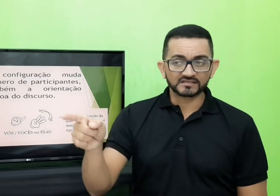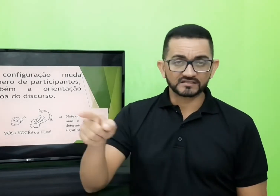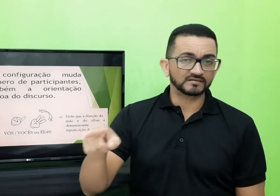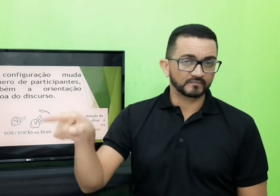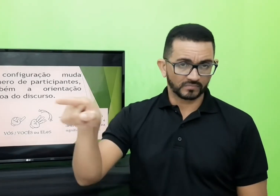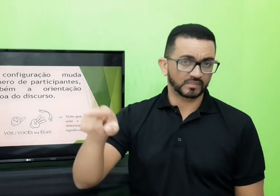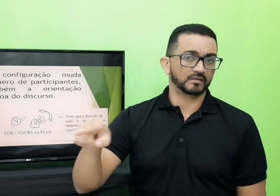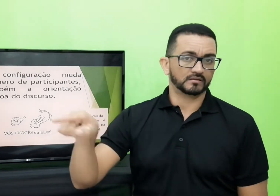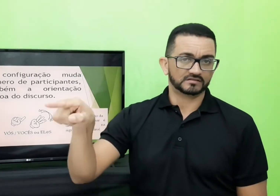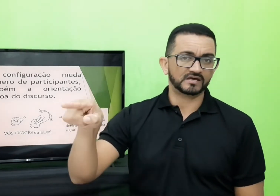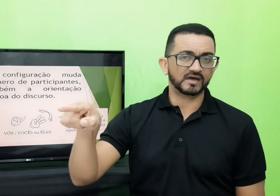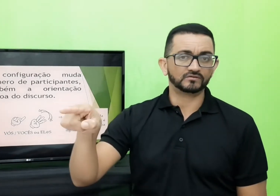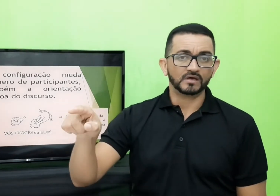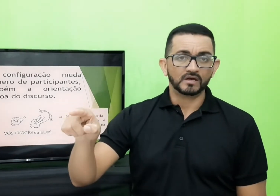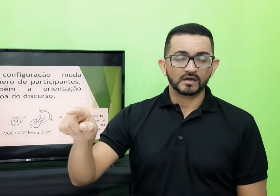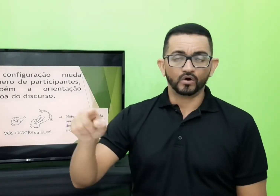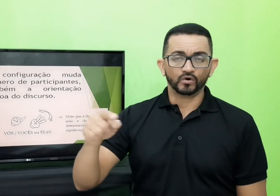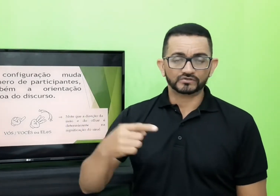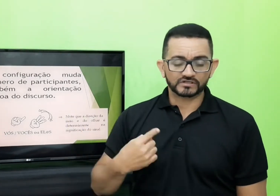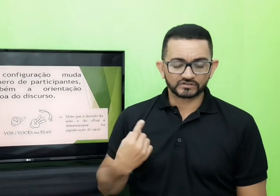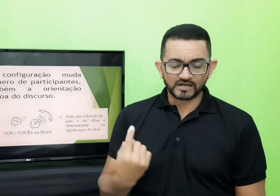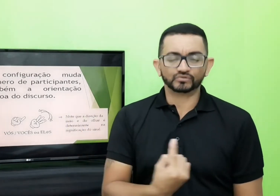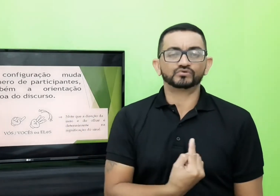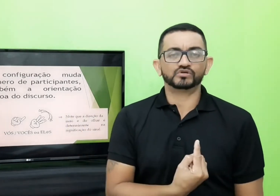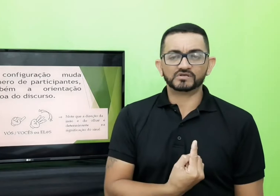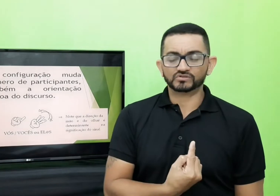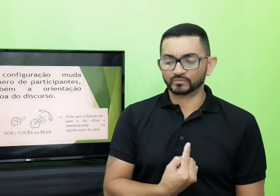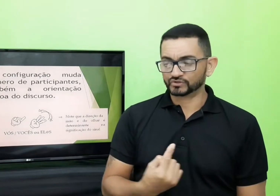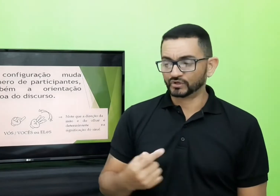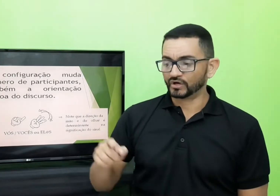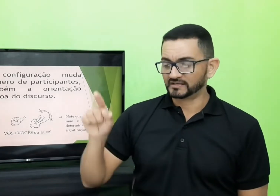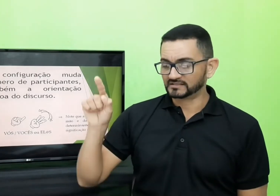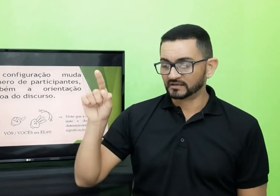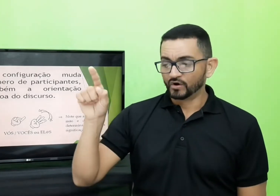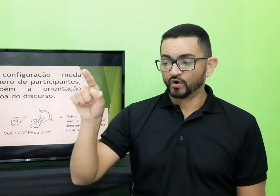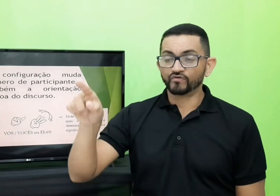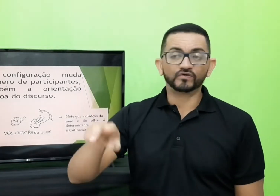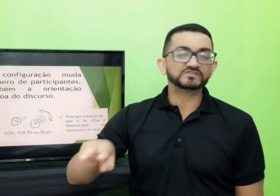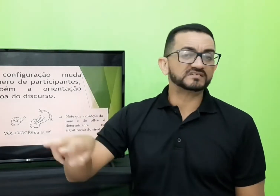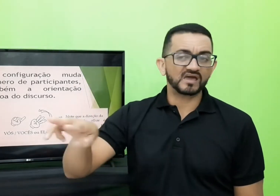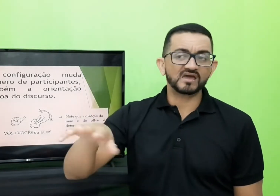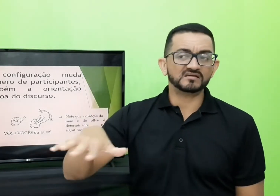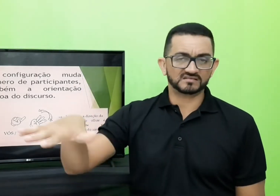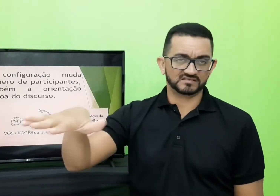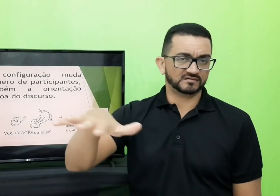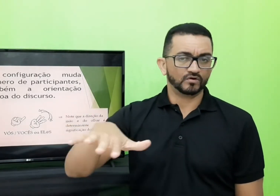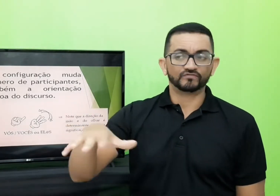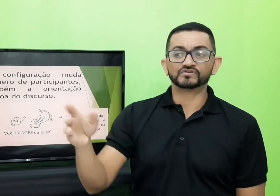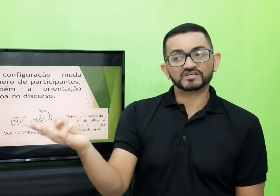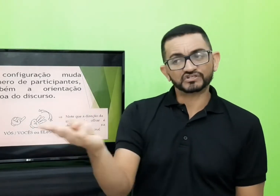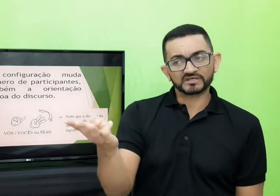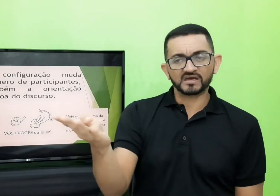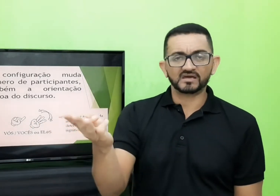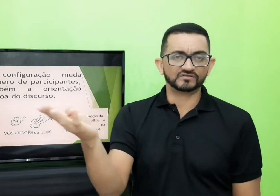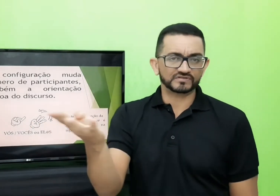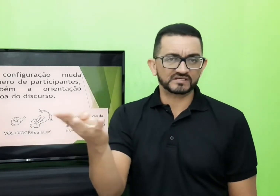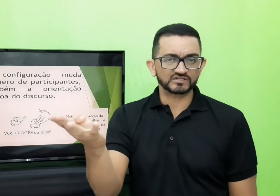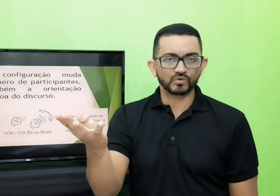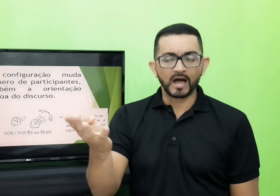vós, certo? Ou se está junto de mim somos nós, ou vocês, vocês 3, vocês